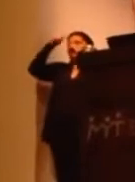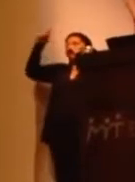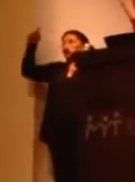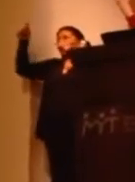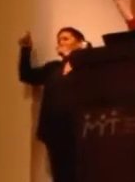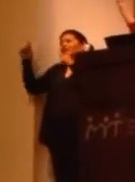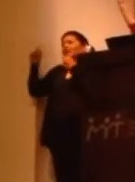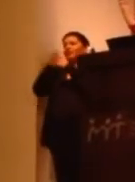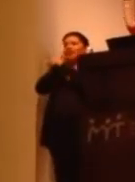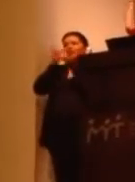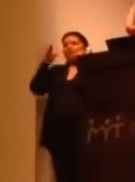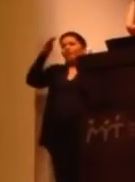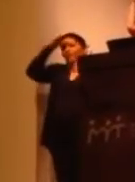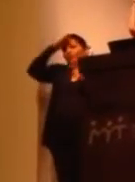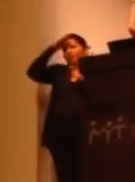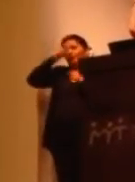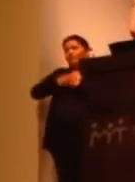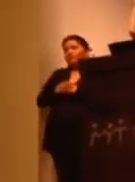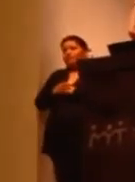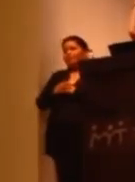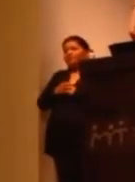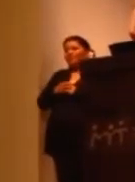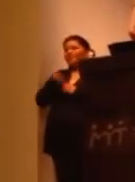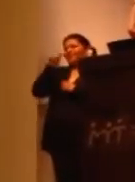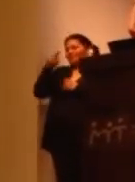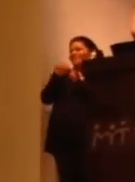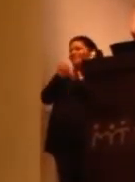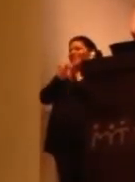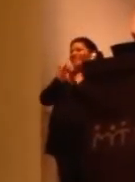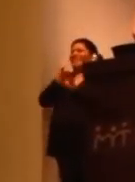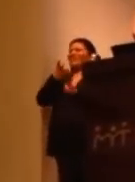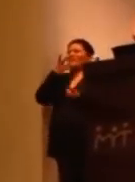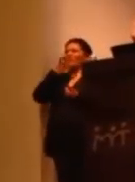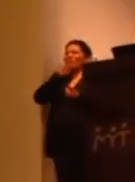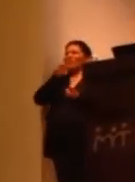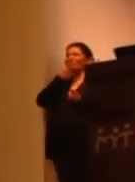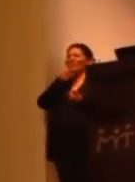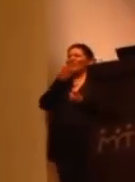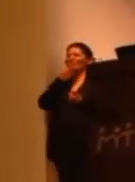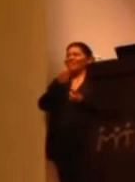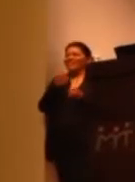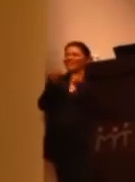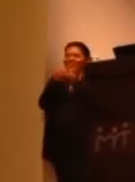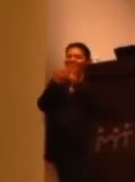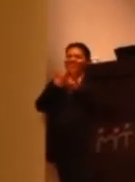Bueno, eso lo tienen muchos hombres.